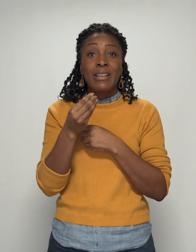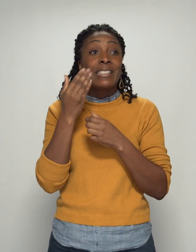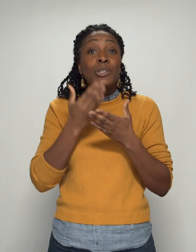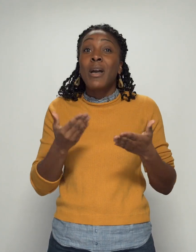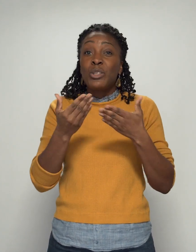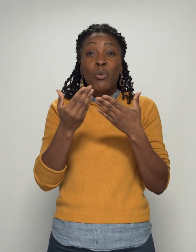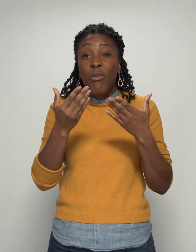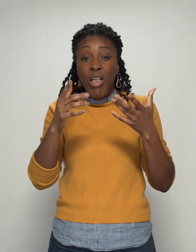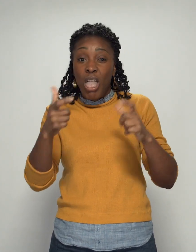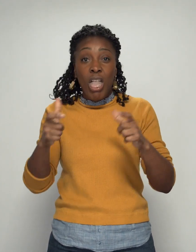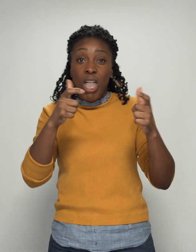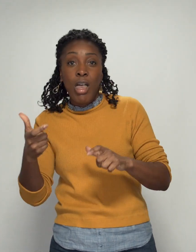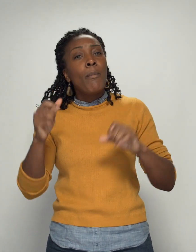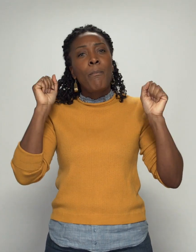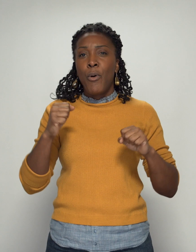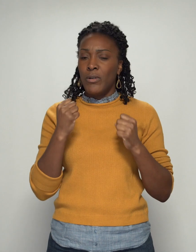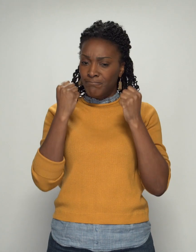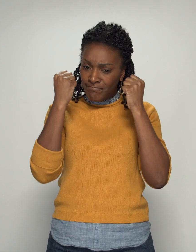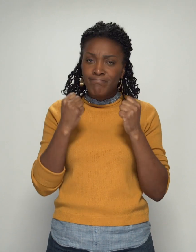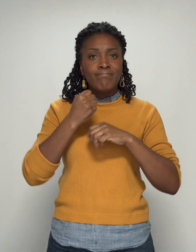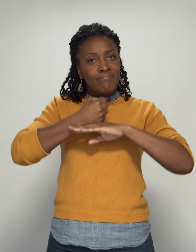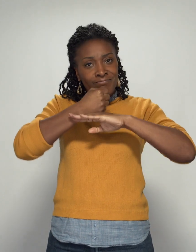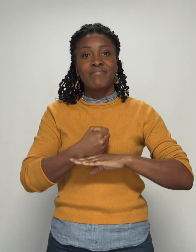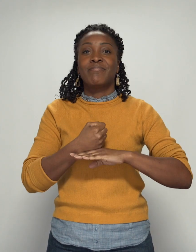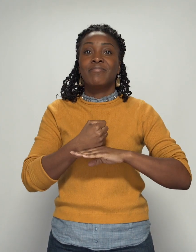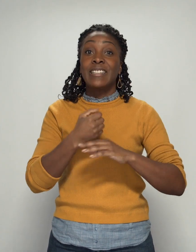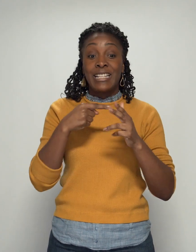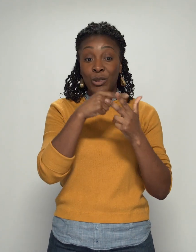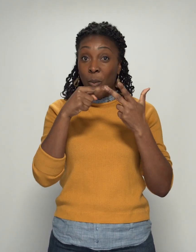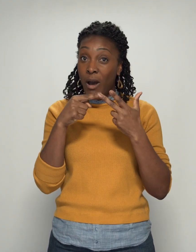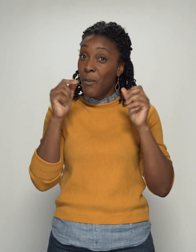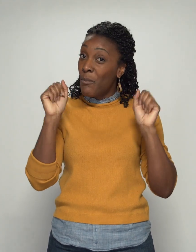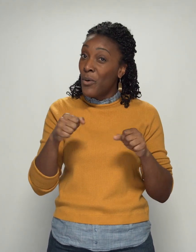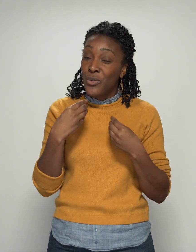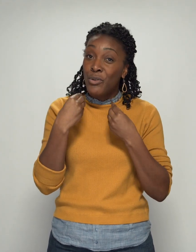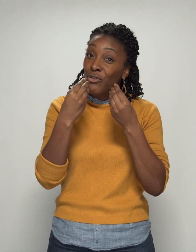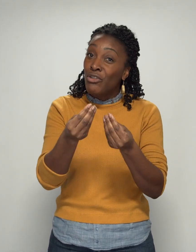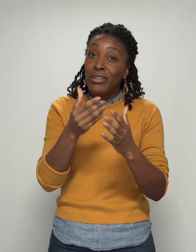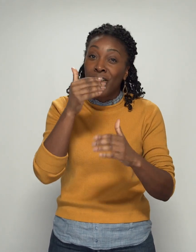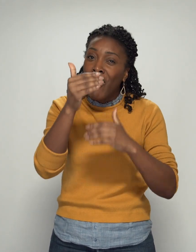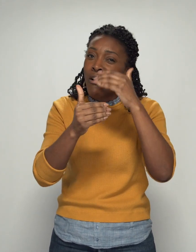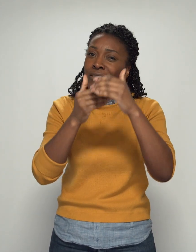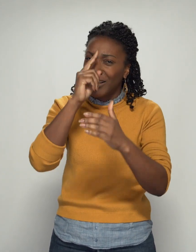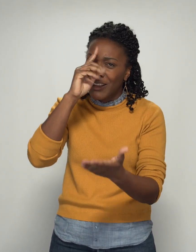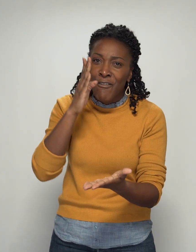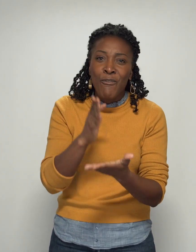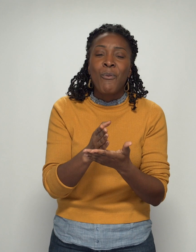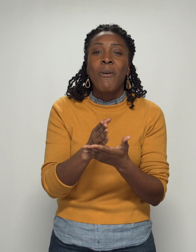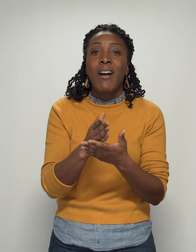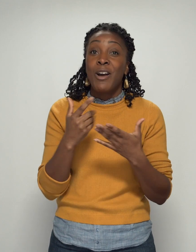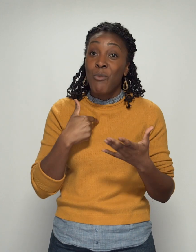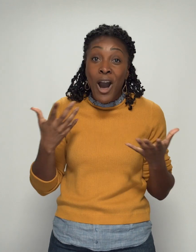circonstances ne seront pas en ta faveur, tu pourras tenir bon. Et je crois vraiment que ces 3 piliers vont te permettre de grandir dans ta